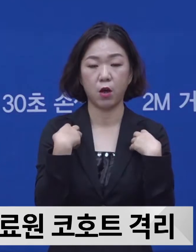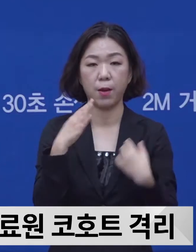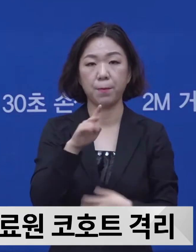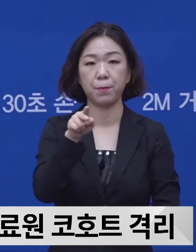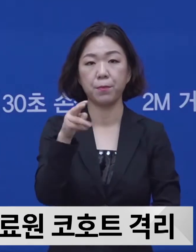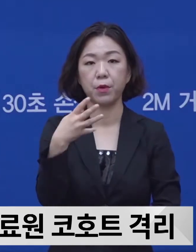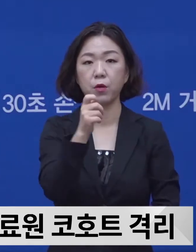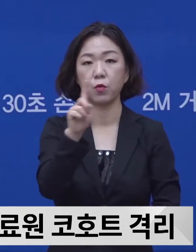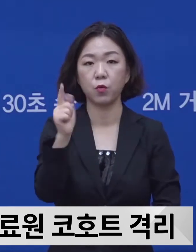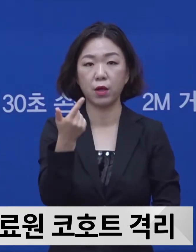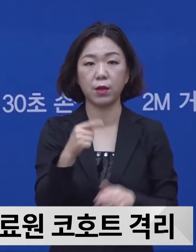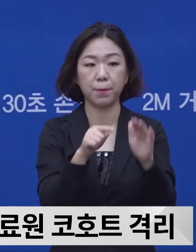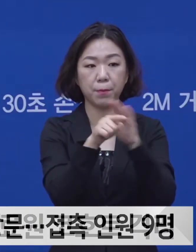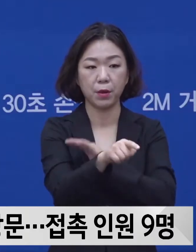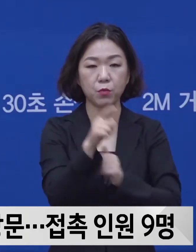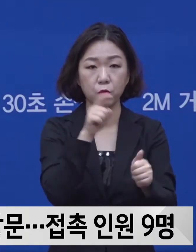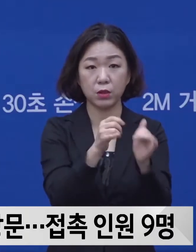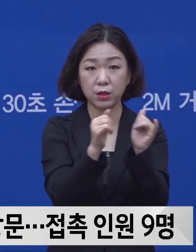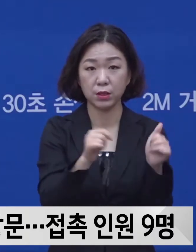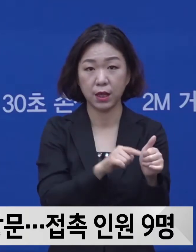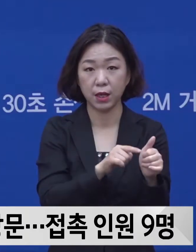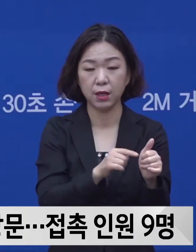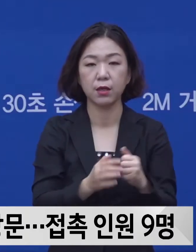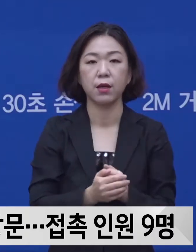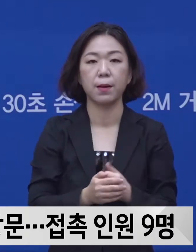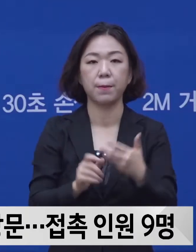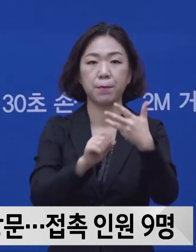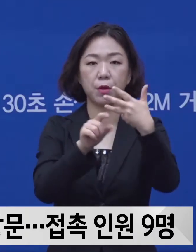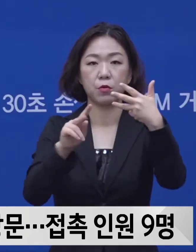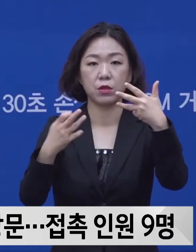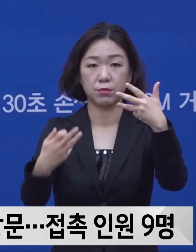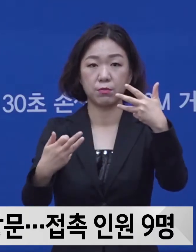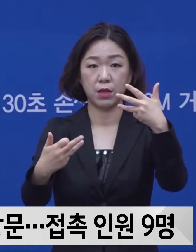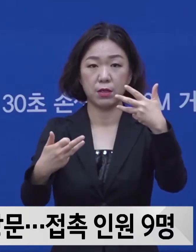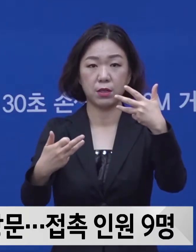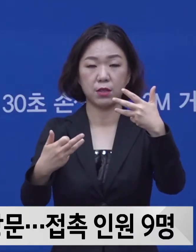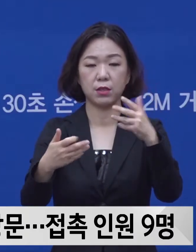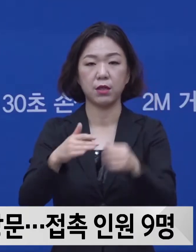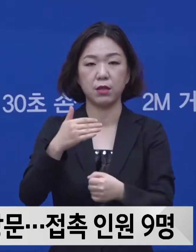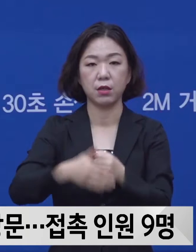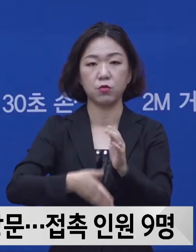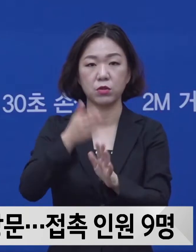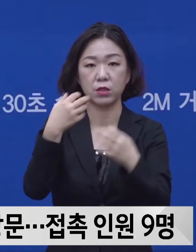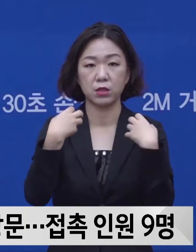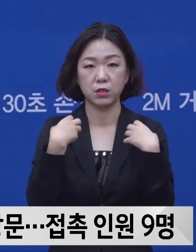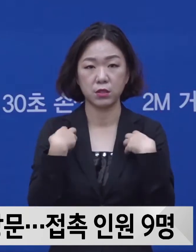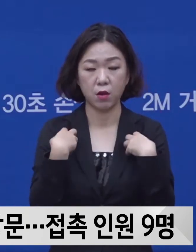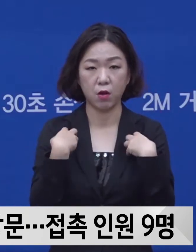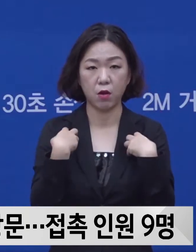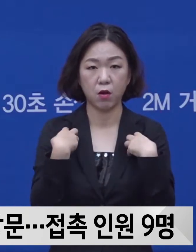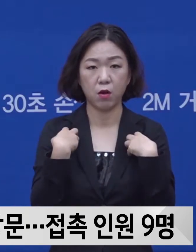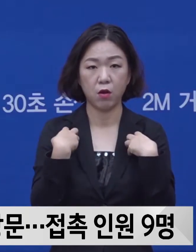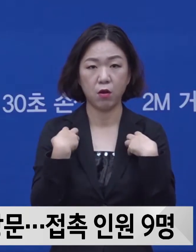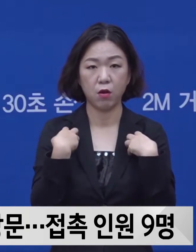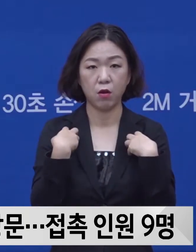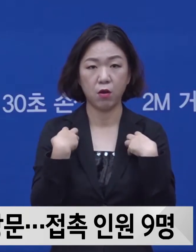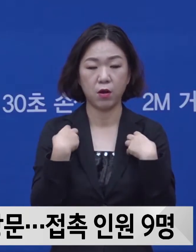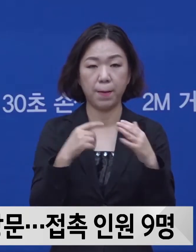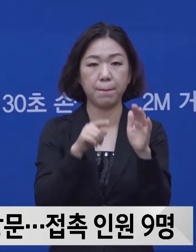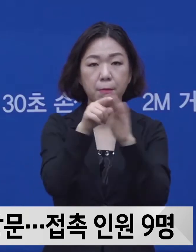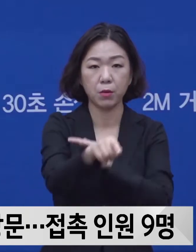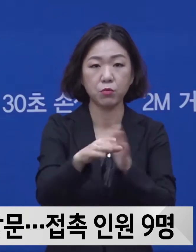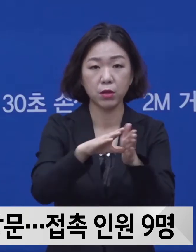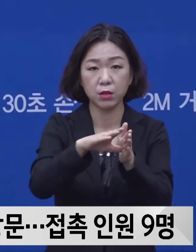방문한 확진자 관련입니다. 8월 18일 확진자가 시청 본관과 별관 방문 시